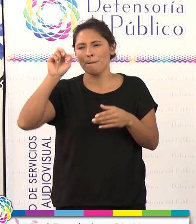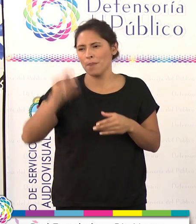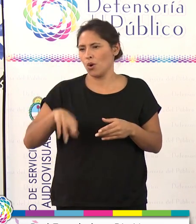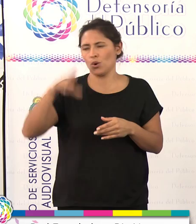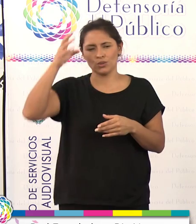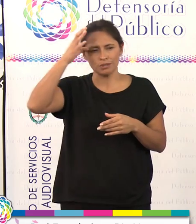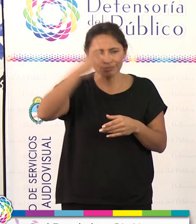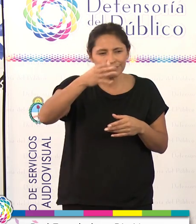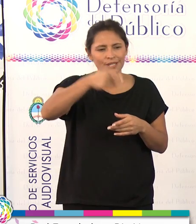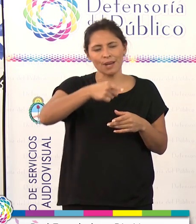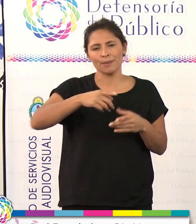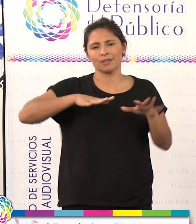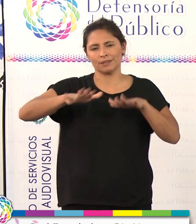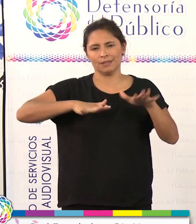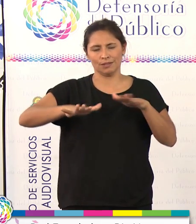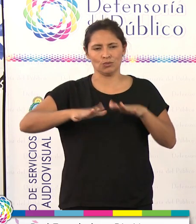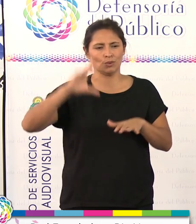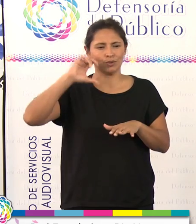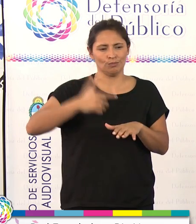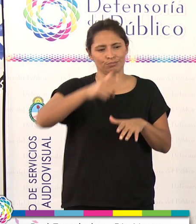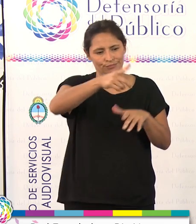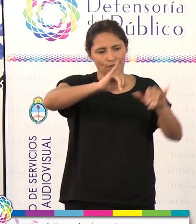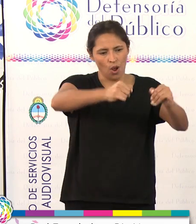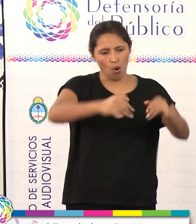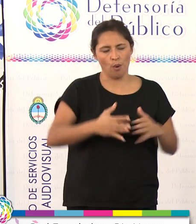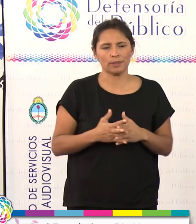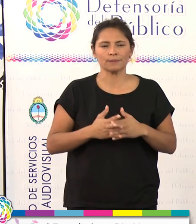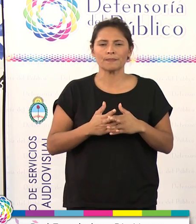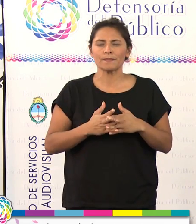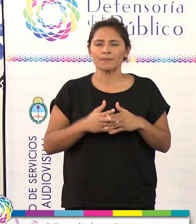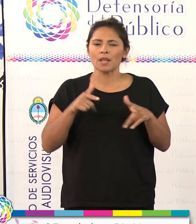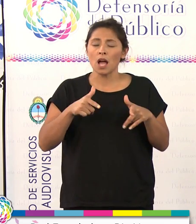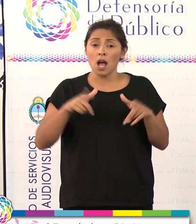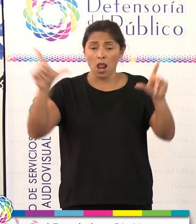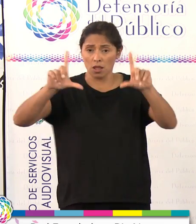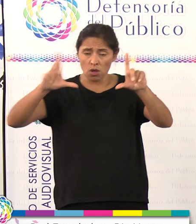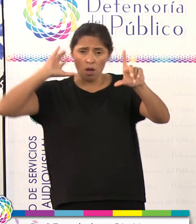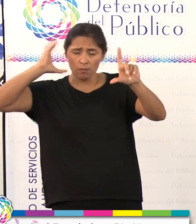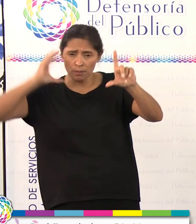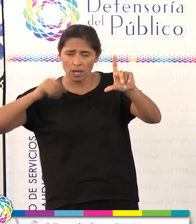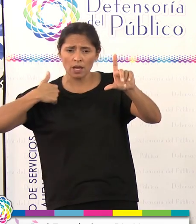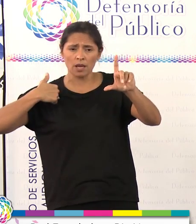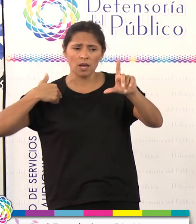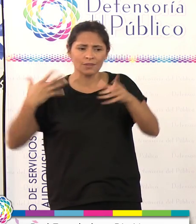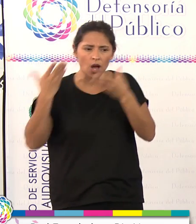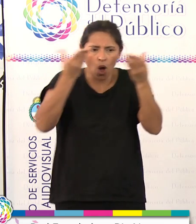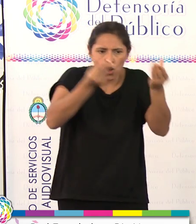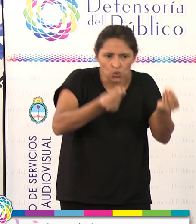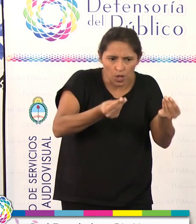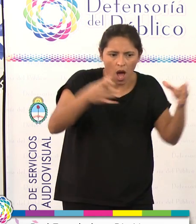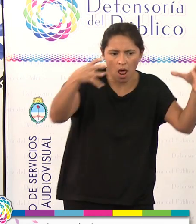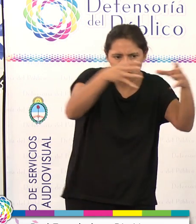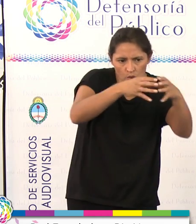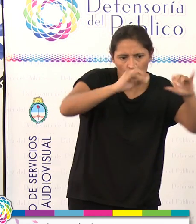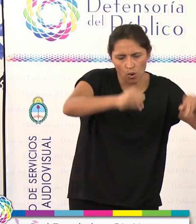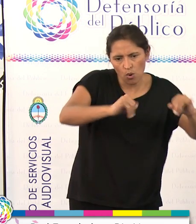jóvenes son cada vez mayores. Y los medios, en lugar de tenderles una mano, de ponerse del lado de los más débiles, de cumplir a rajatabla con lo